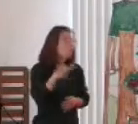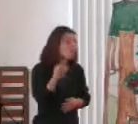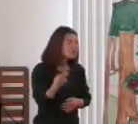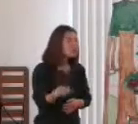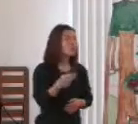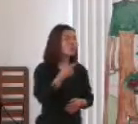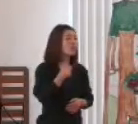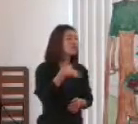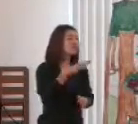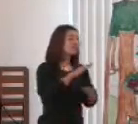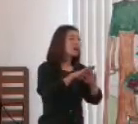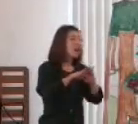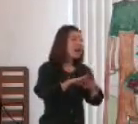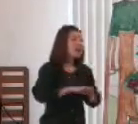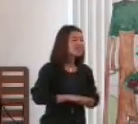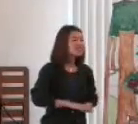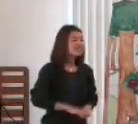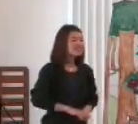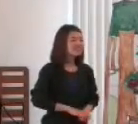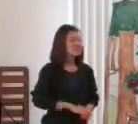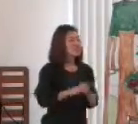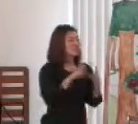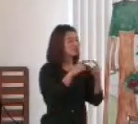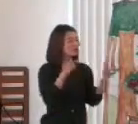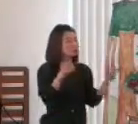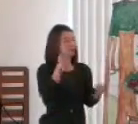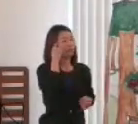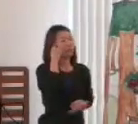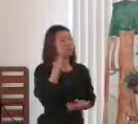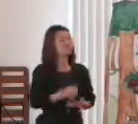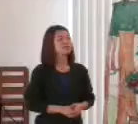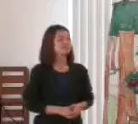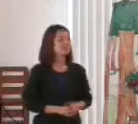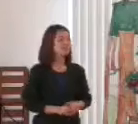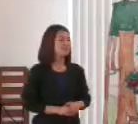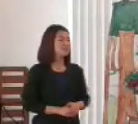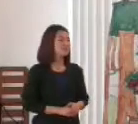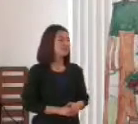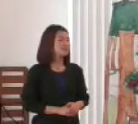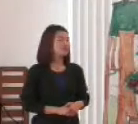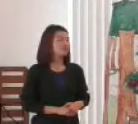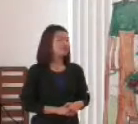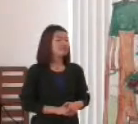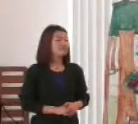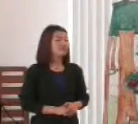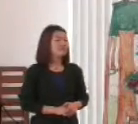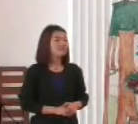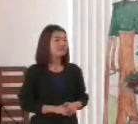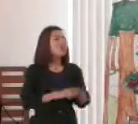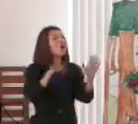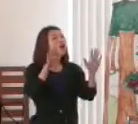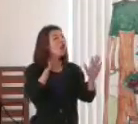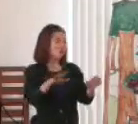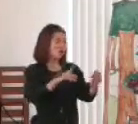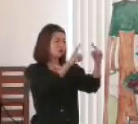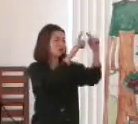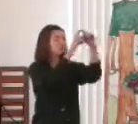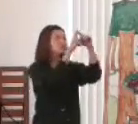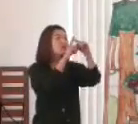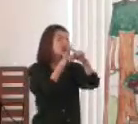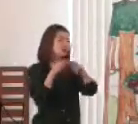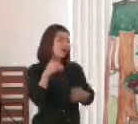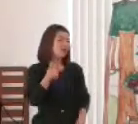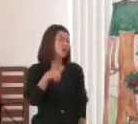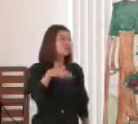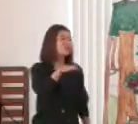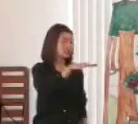だ、安心したいという気持ちがあるわけですけれども、今日はクリスマスは私たちにと